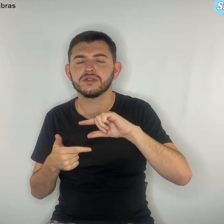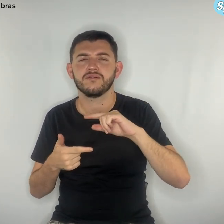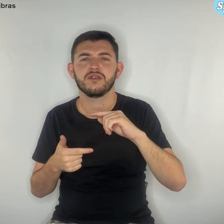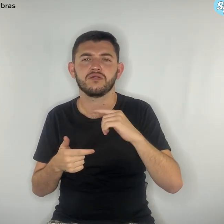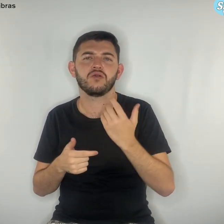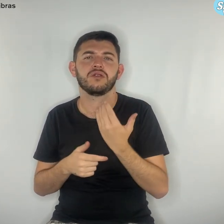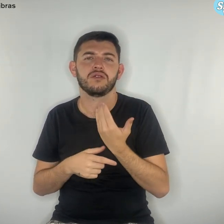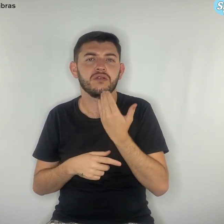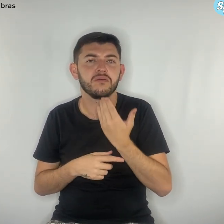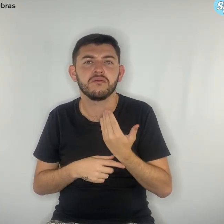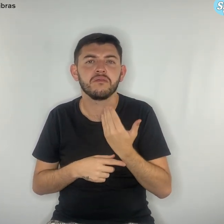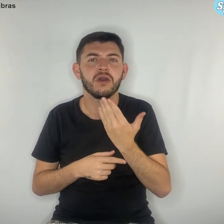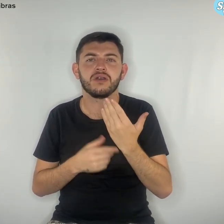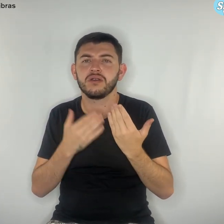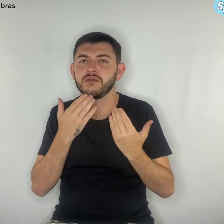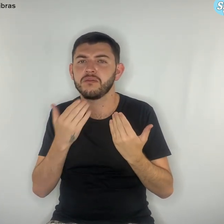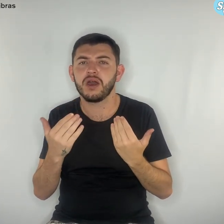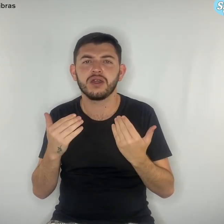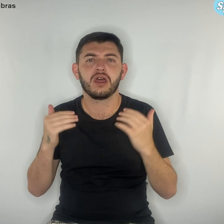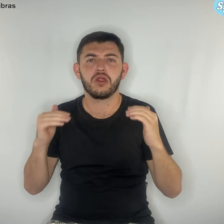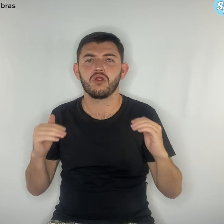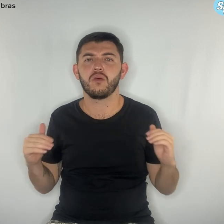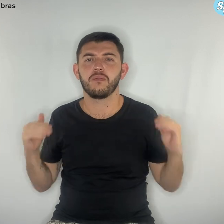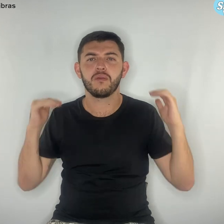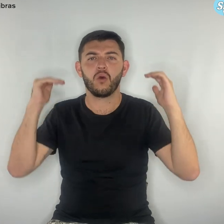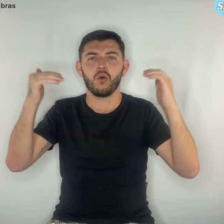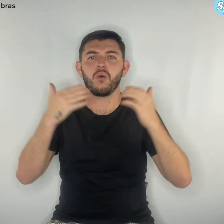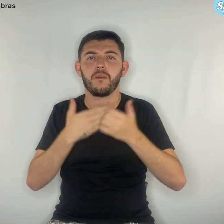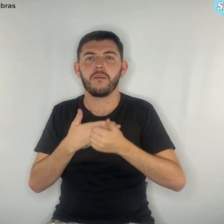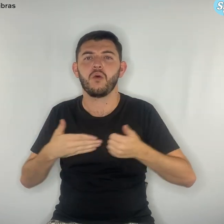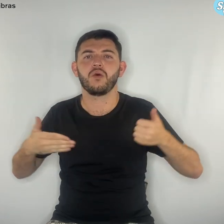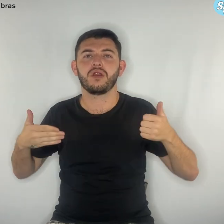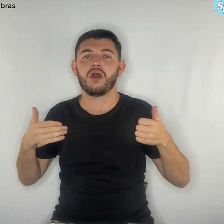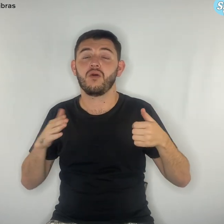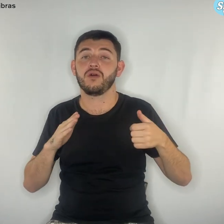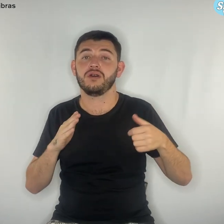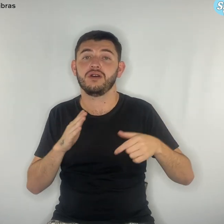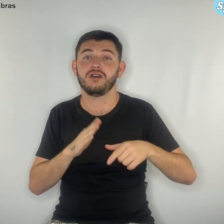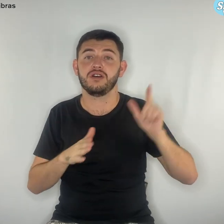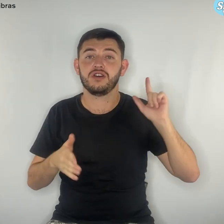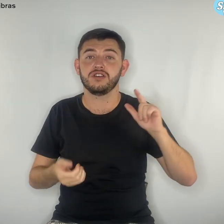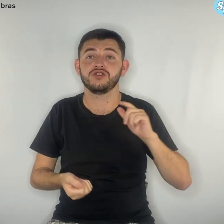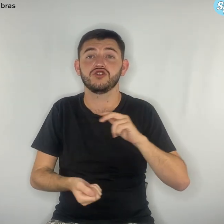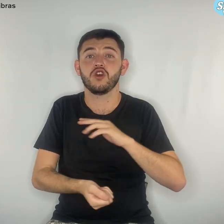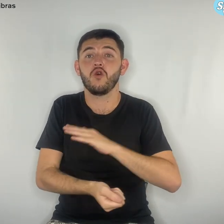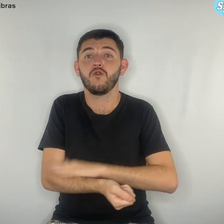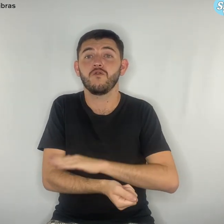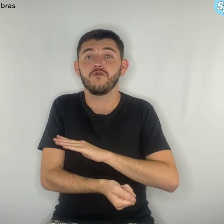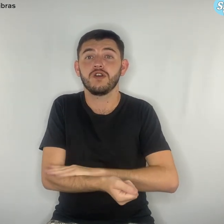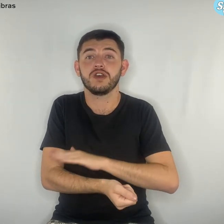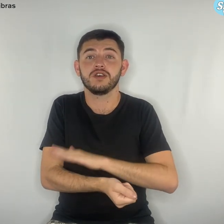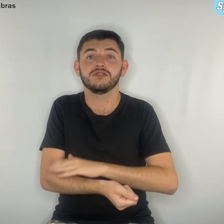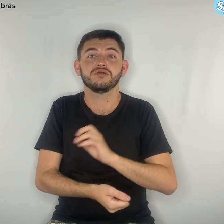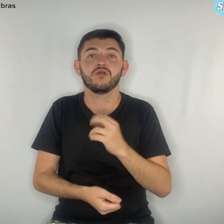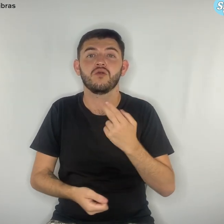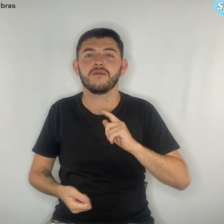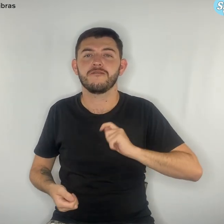sua superioridade moral ante o vício e a malignidade dos que profanam a